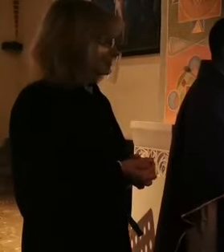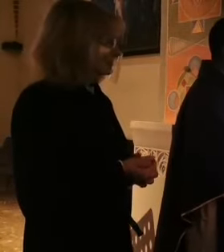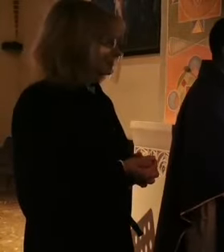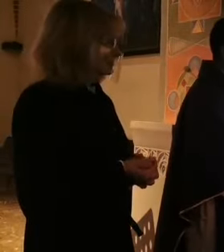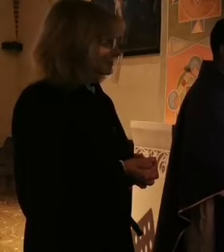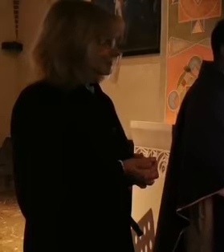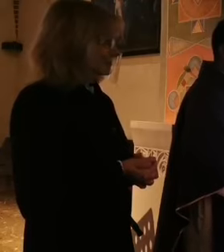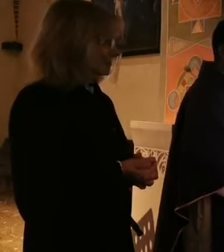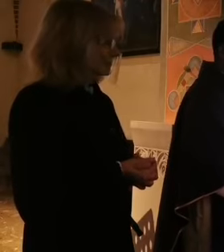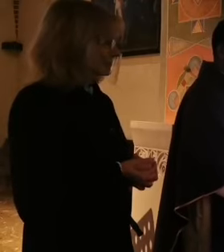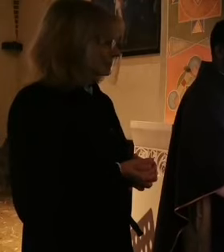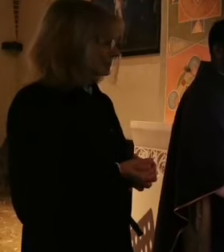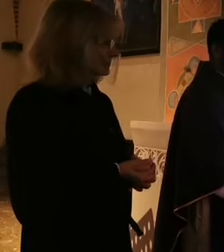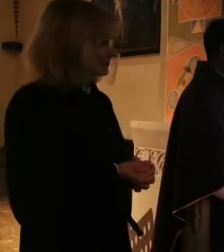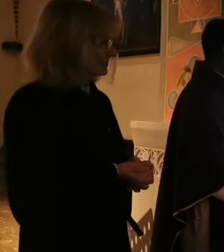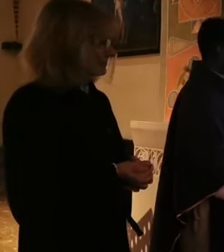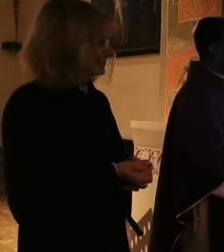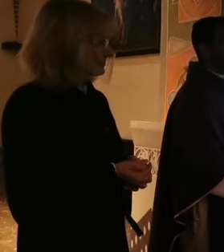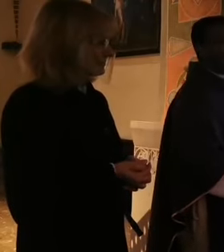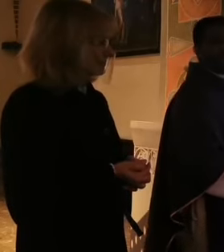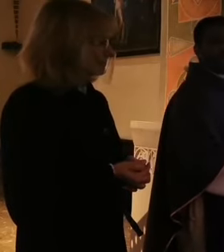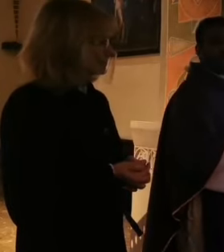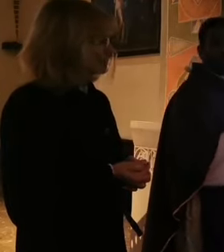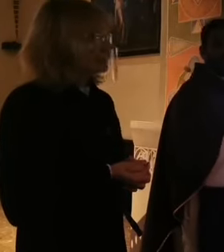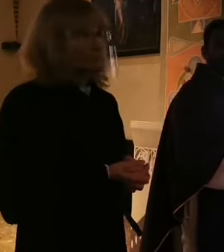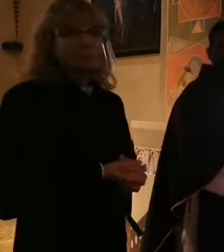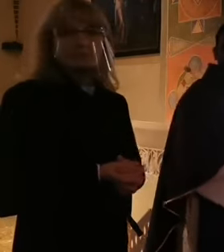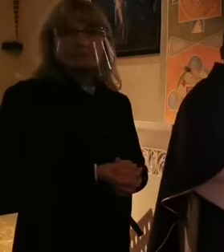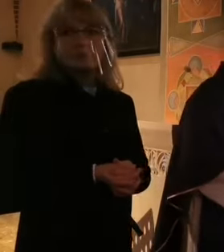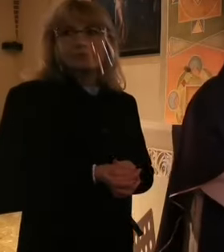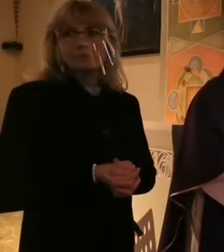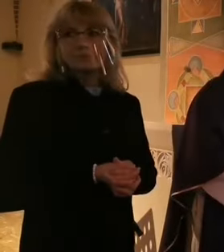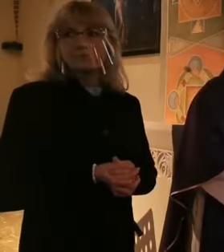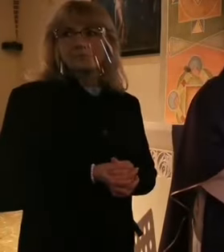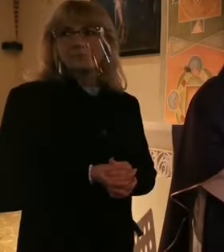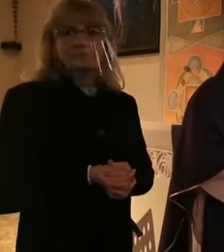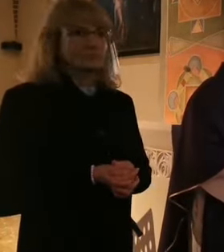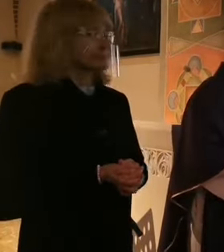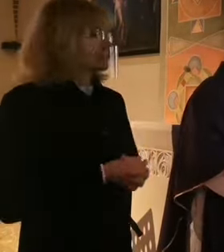O, to jest. Questa è la mia famiglia.